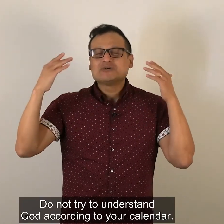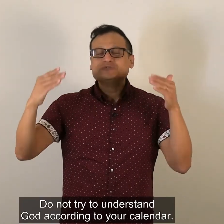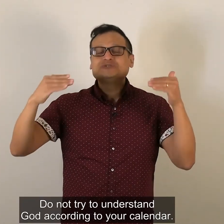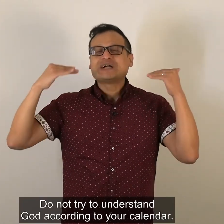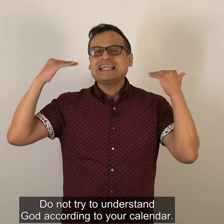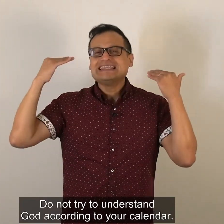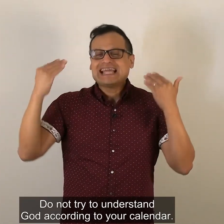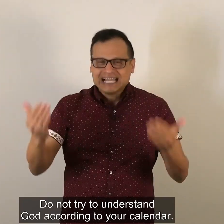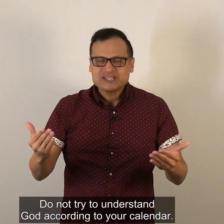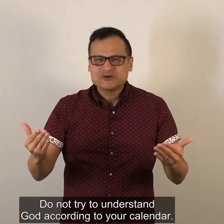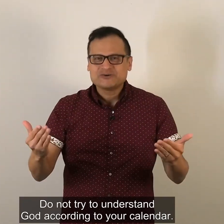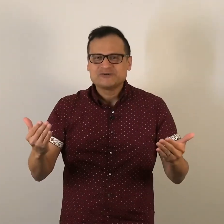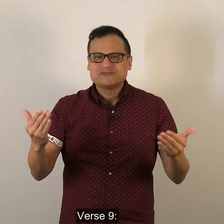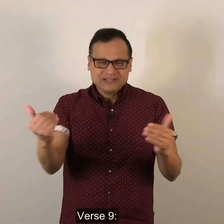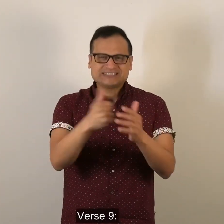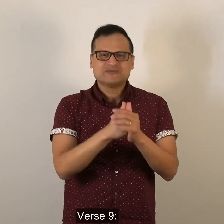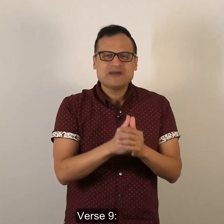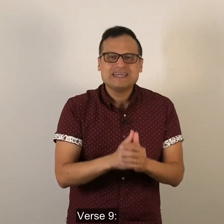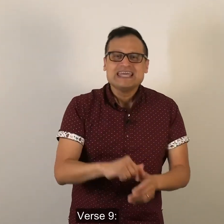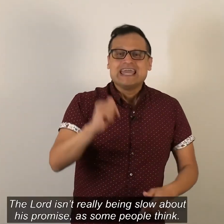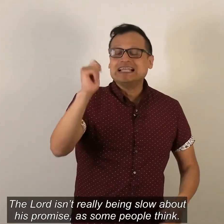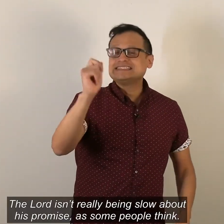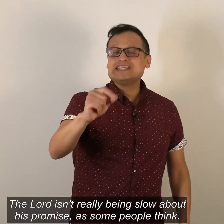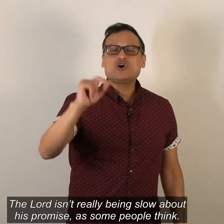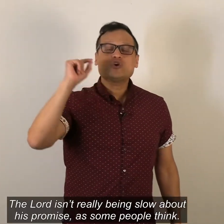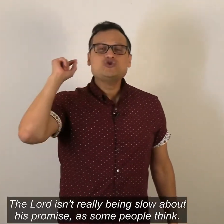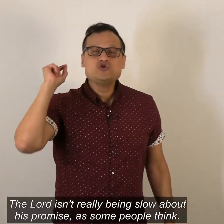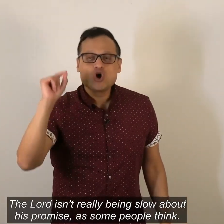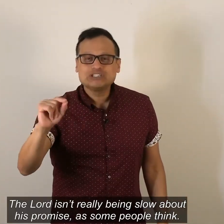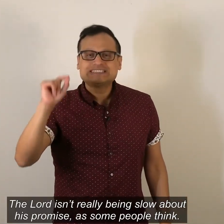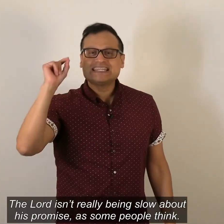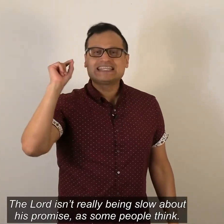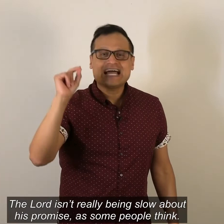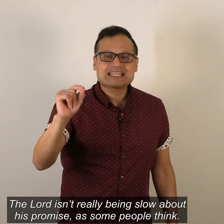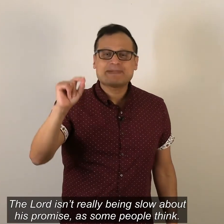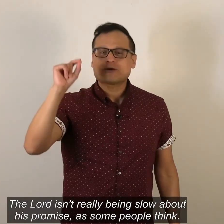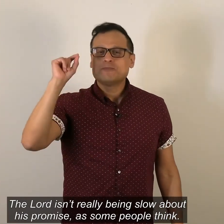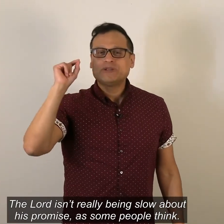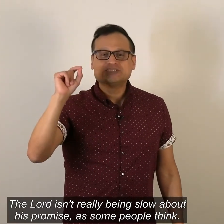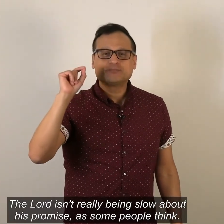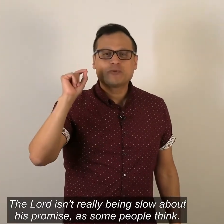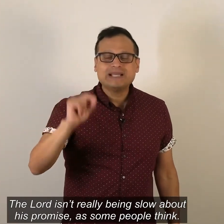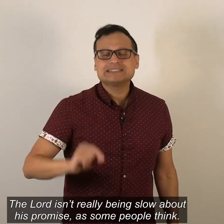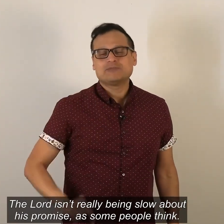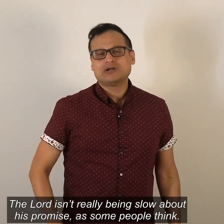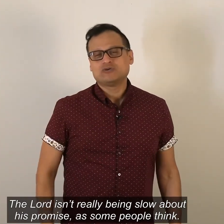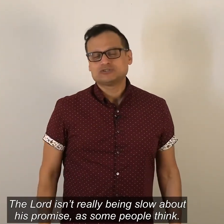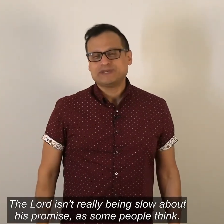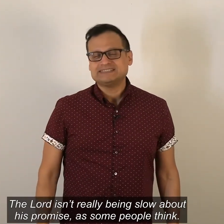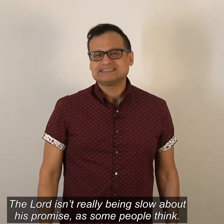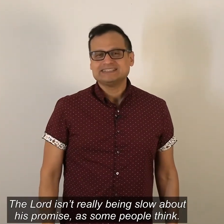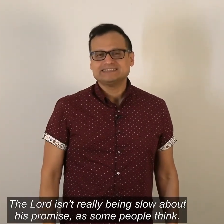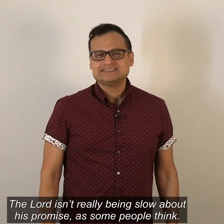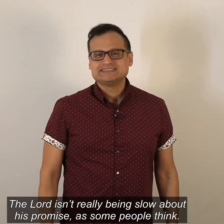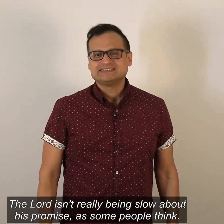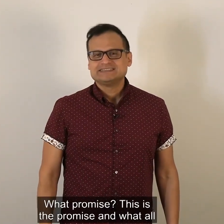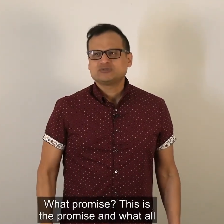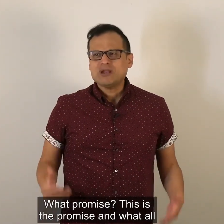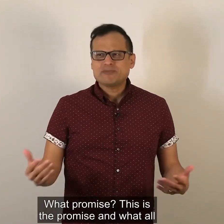su calendario. Verso 9. El Señor no se tarda para cumplir su promesa como algunos piensan. ¿Cuál